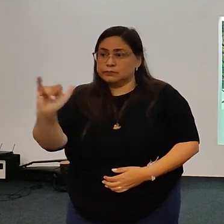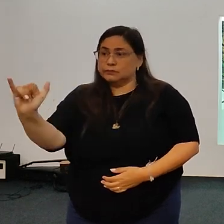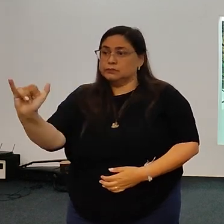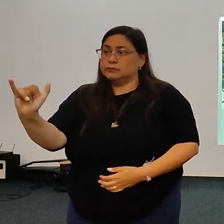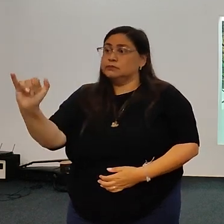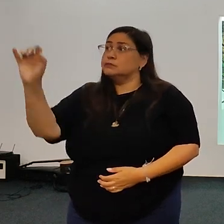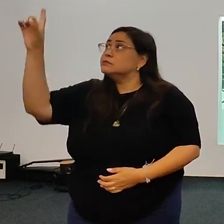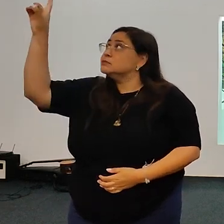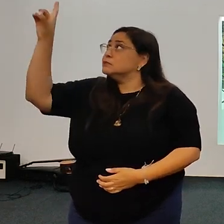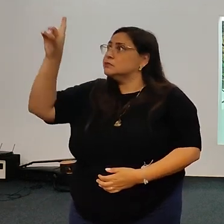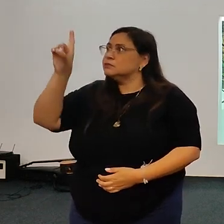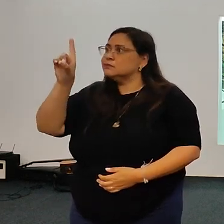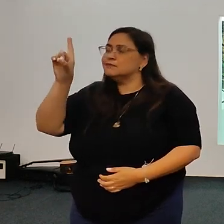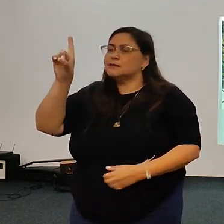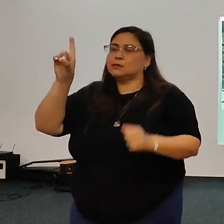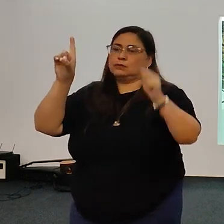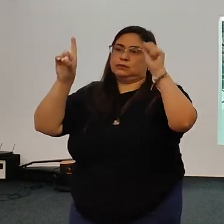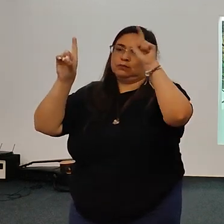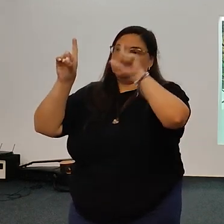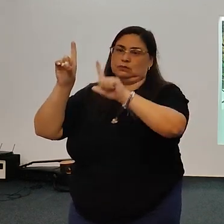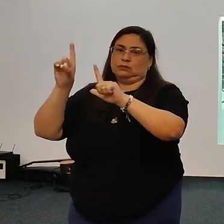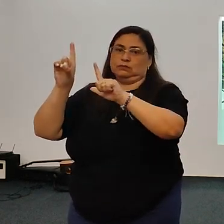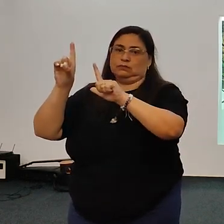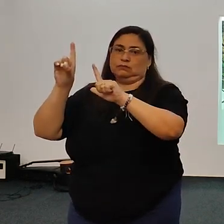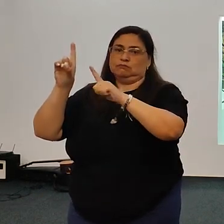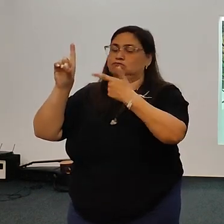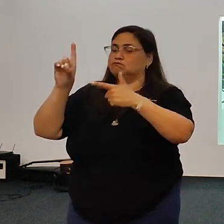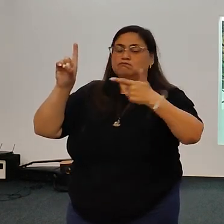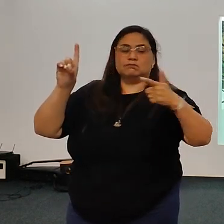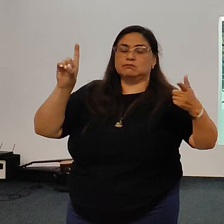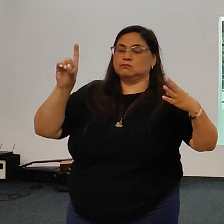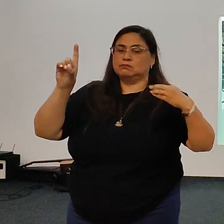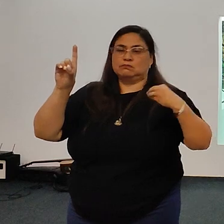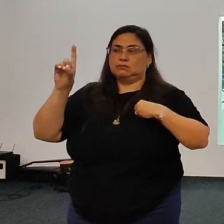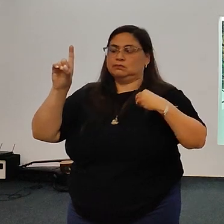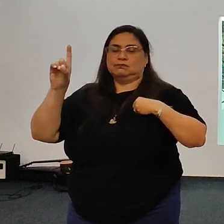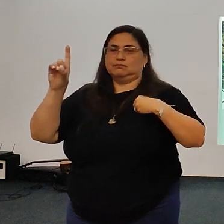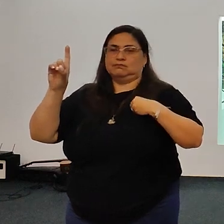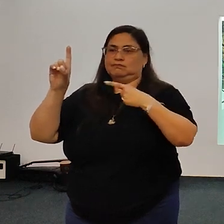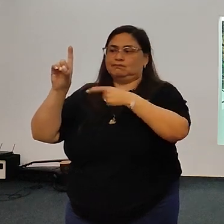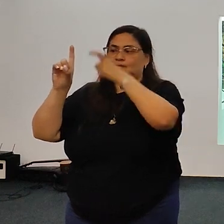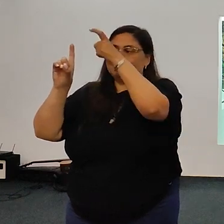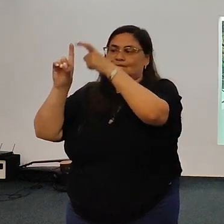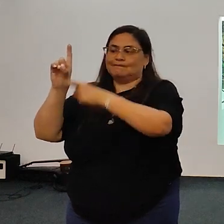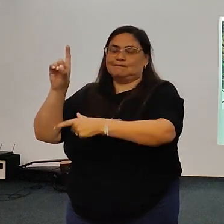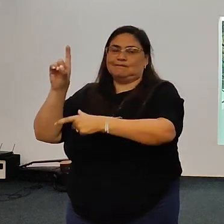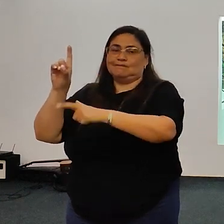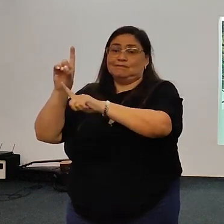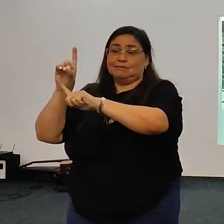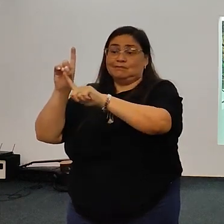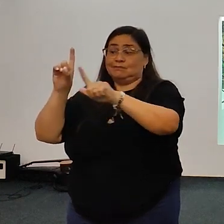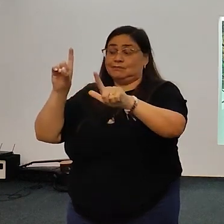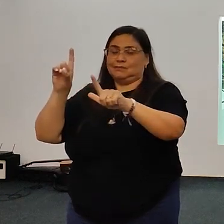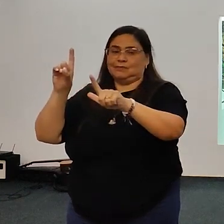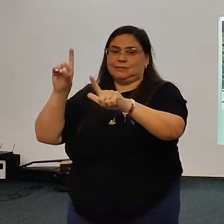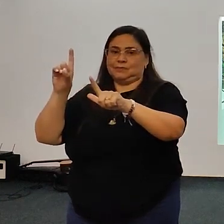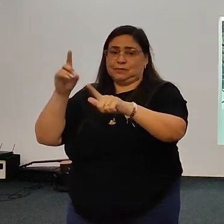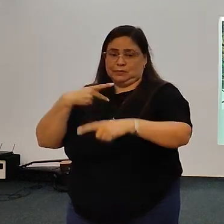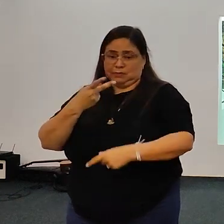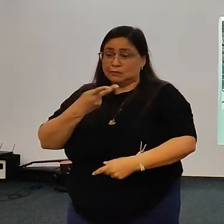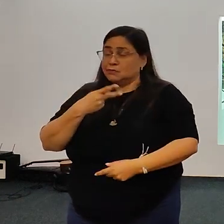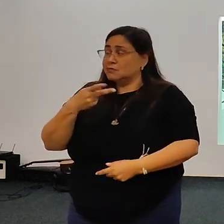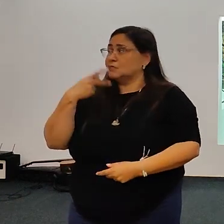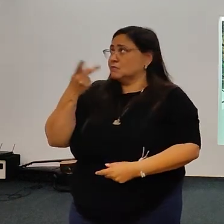que Deus é luz, e nele não há treva alguma. E se